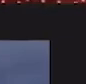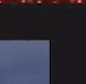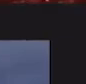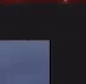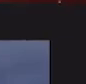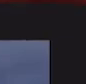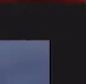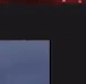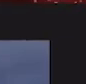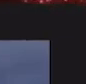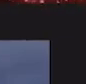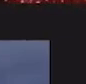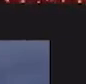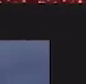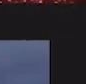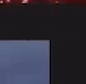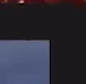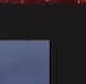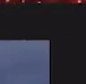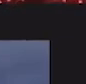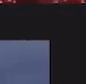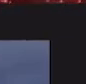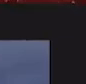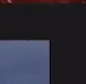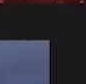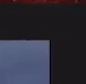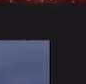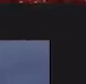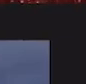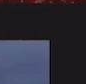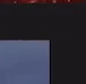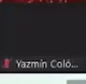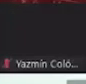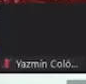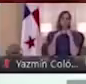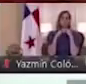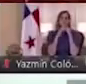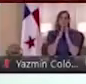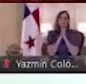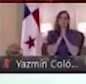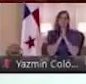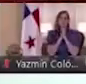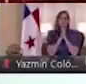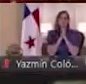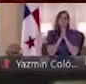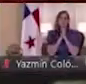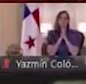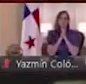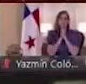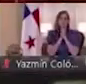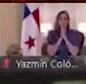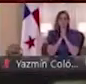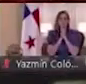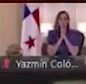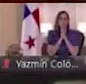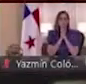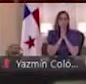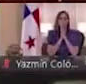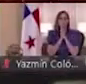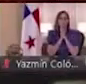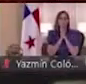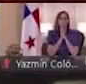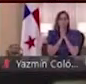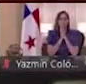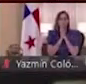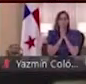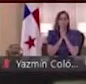centro de ella a la mujer rural en Chile. Muchas gracias. Muchísimas gracias por esta rica